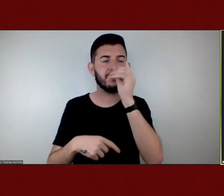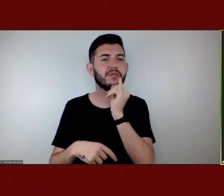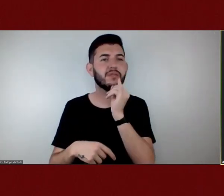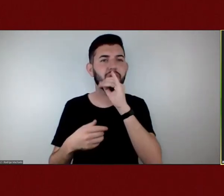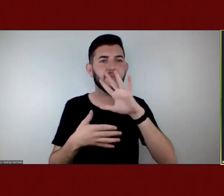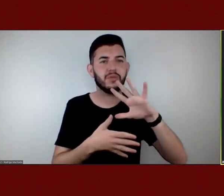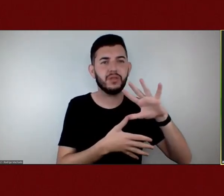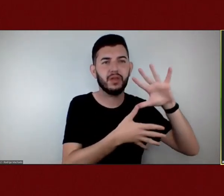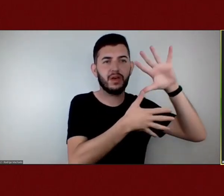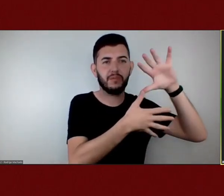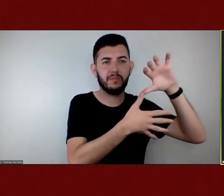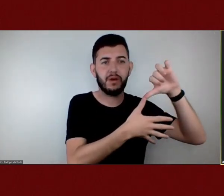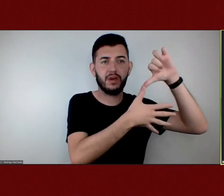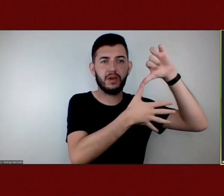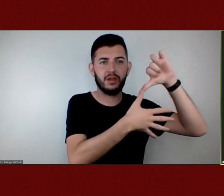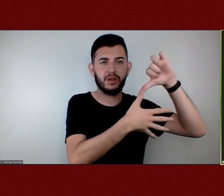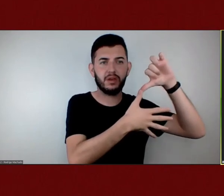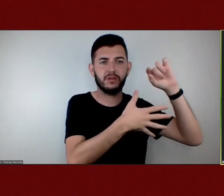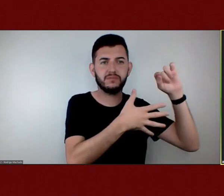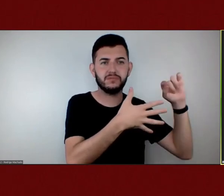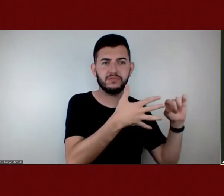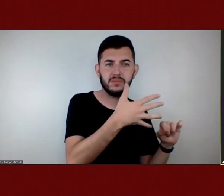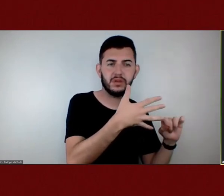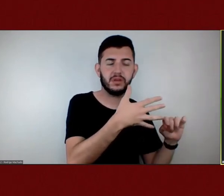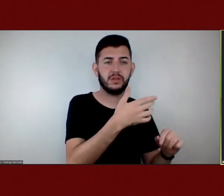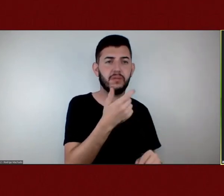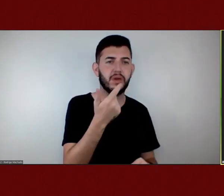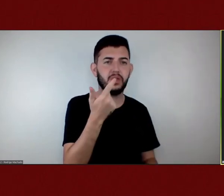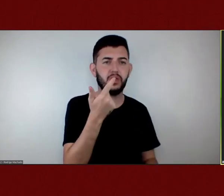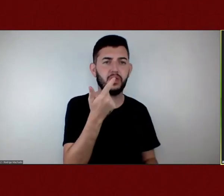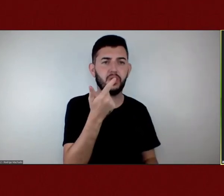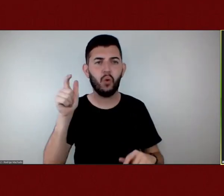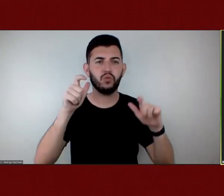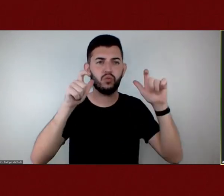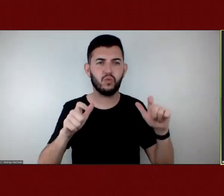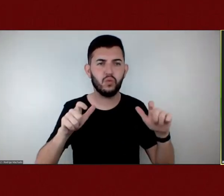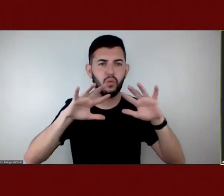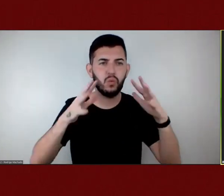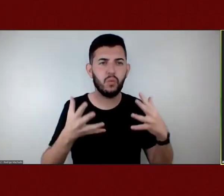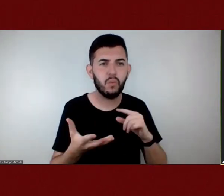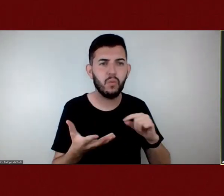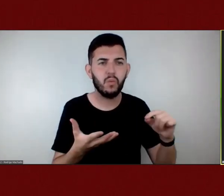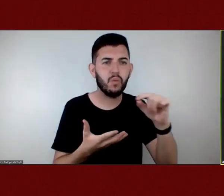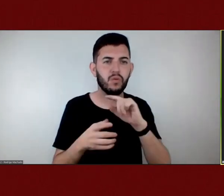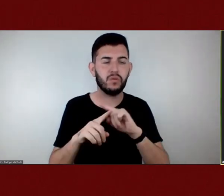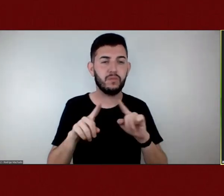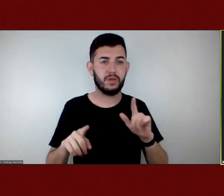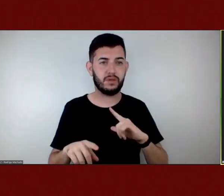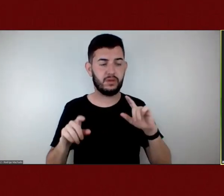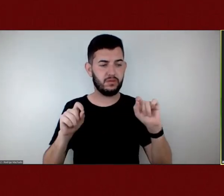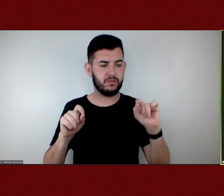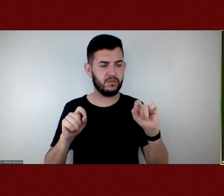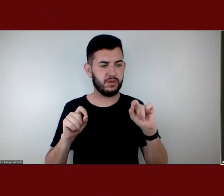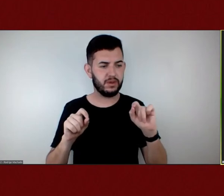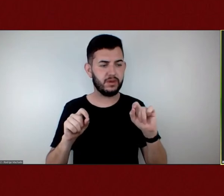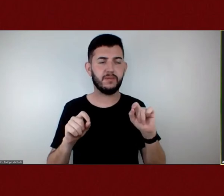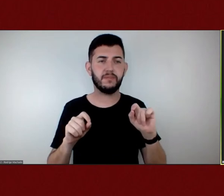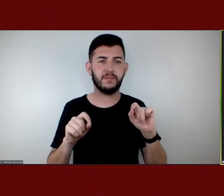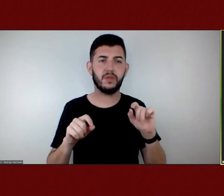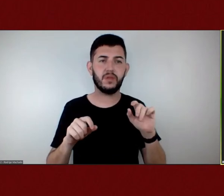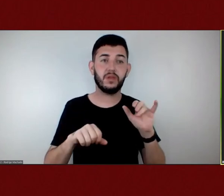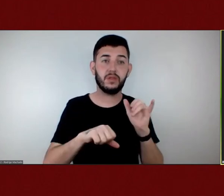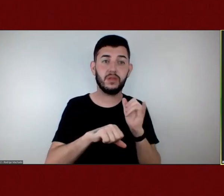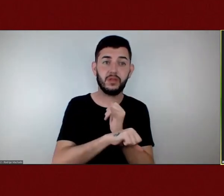A ruptura com os métodos do reformismo social-democrata haveria de ser total.